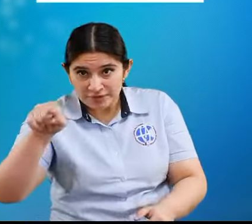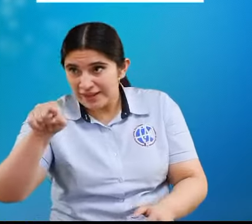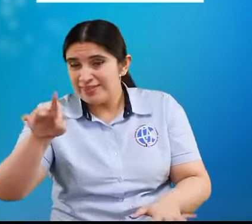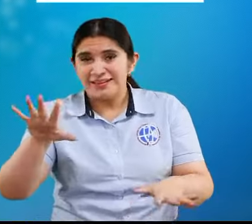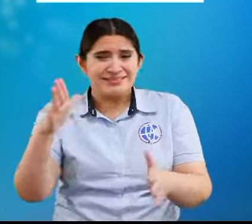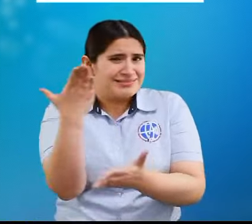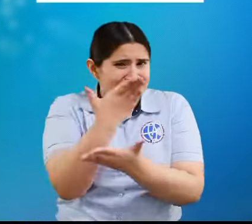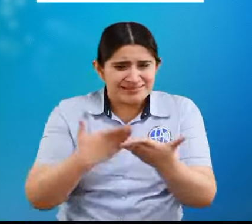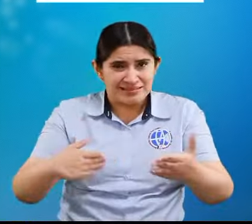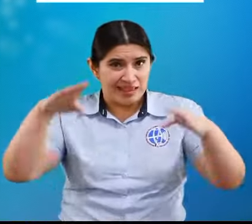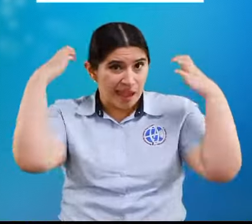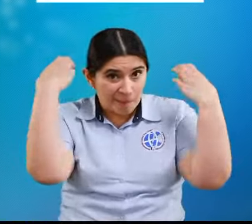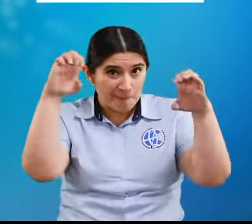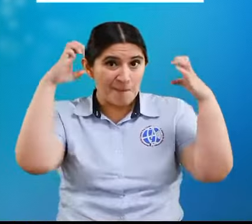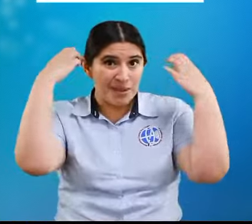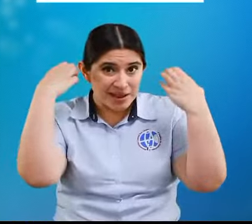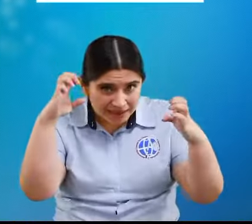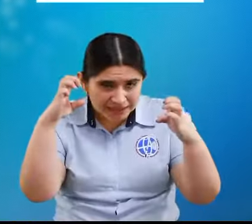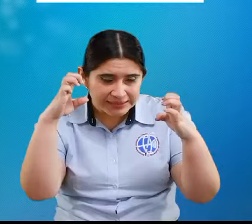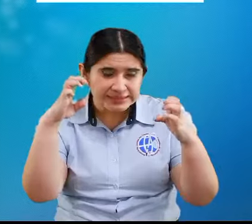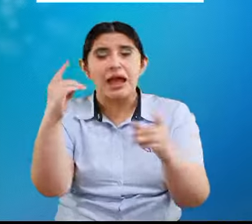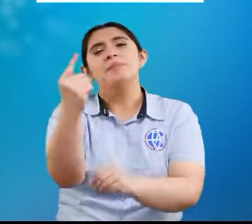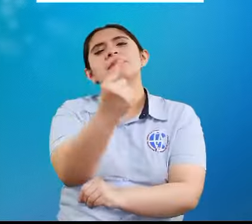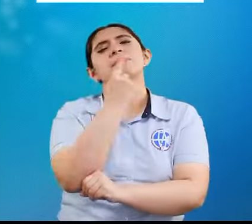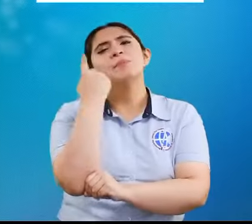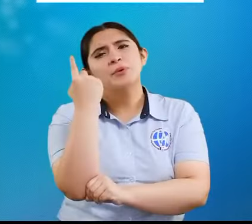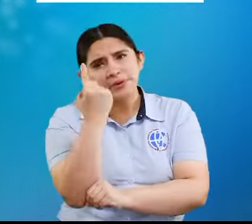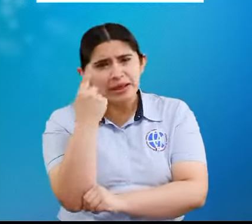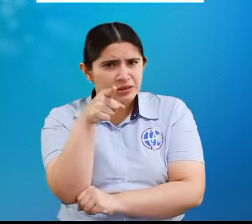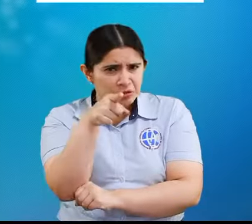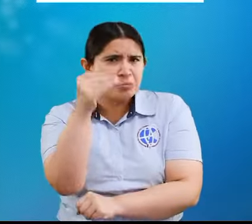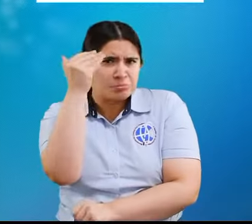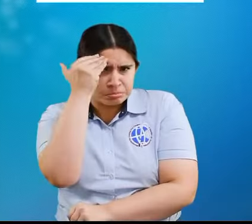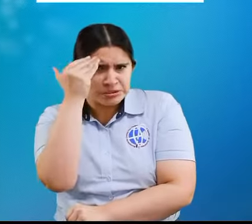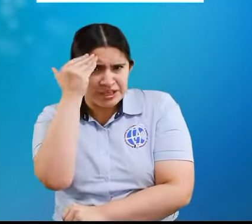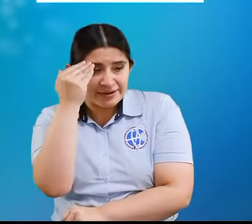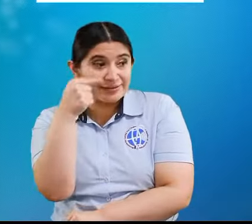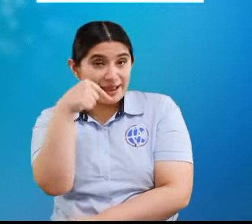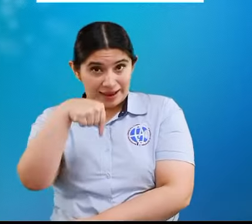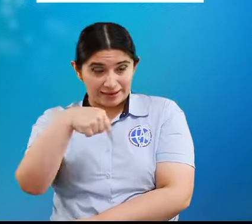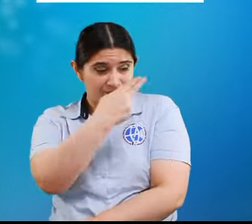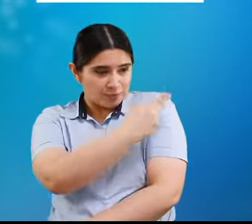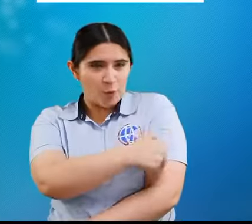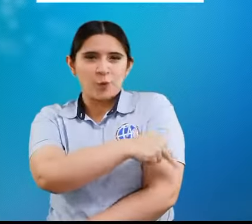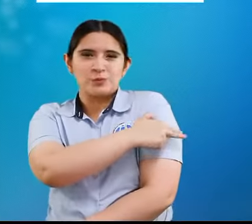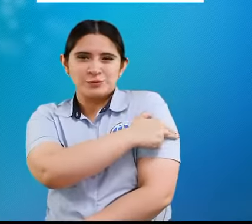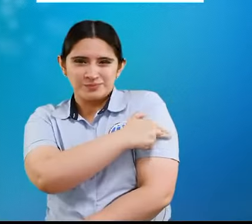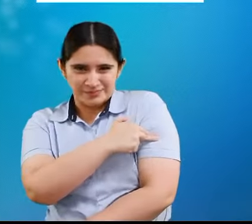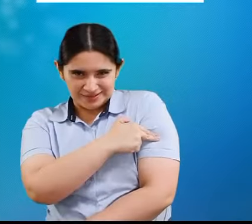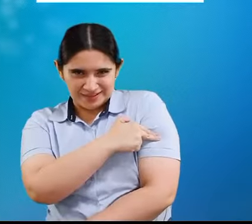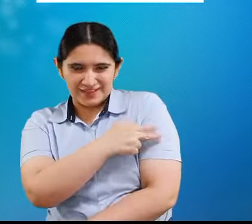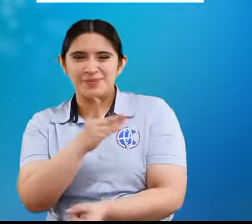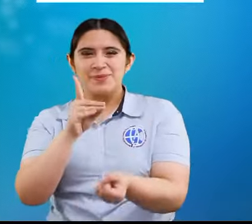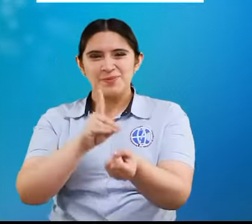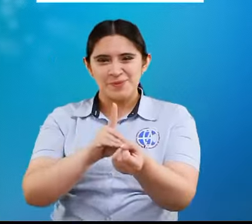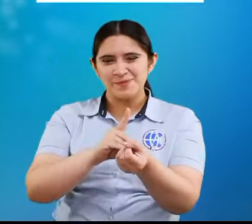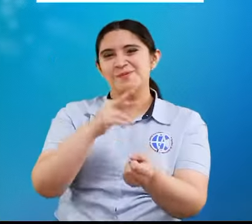tuvieran alguna emergencia de este tipo o de cualquier índole durante las fiestas, el hospital